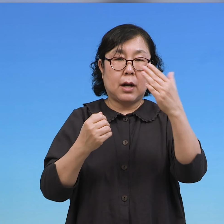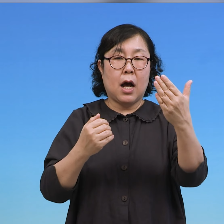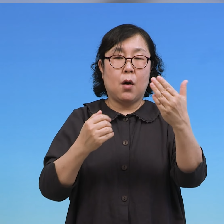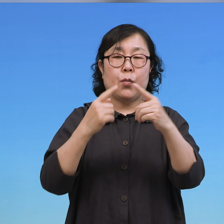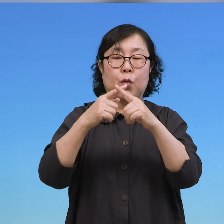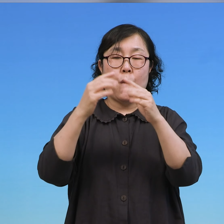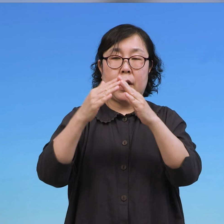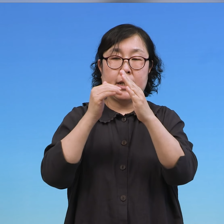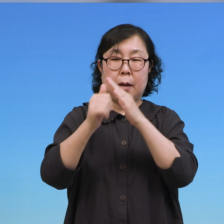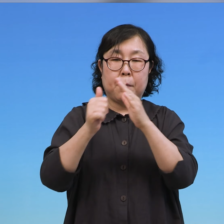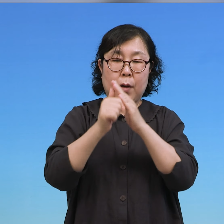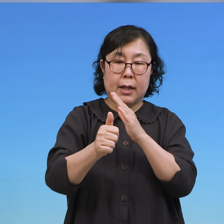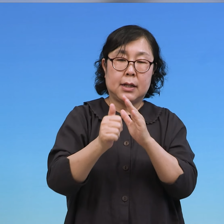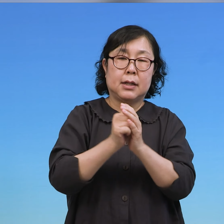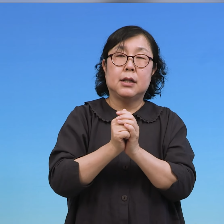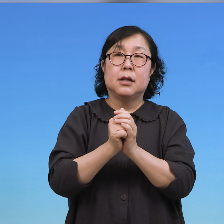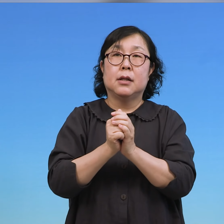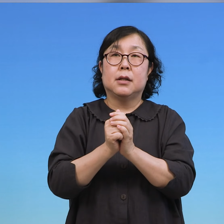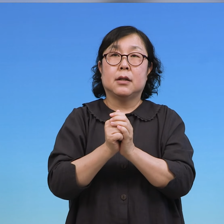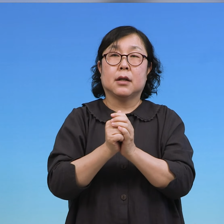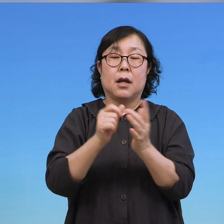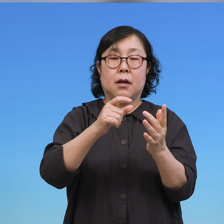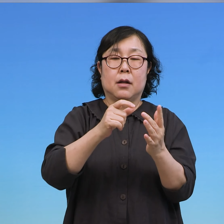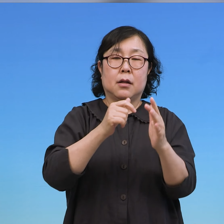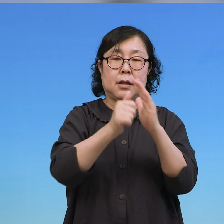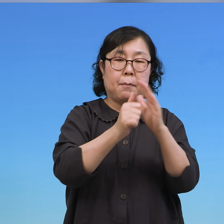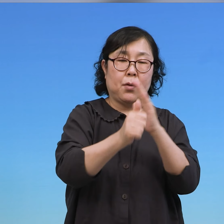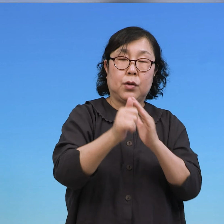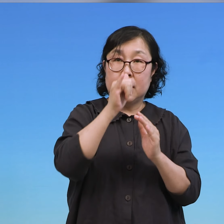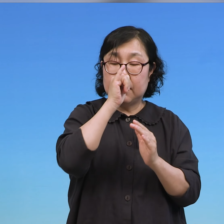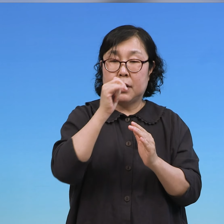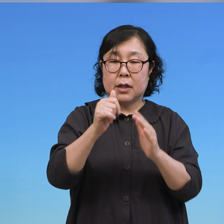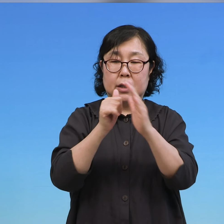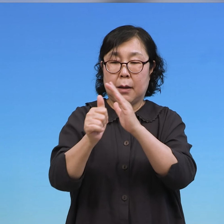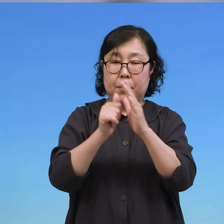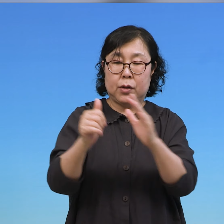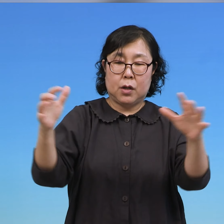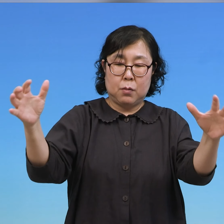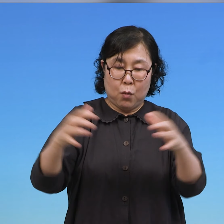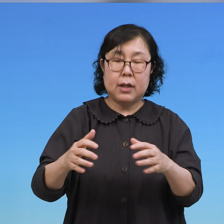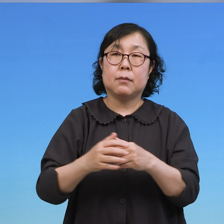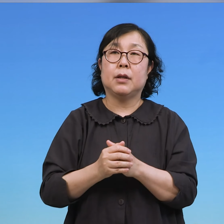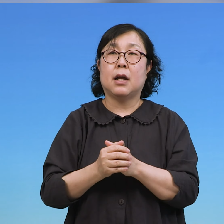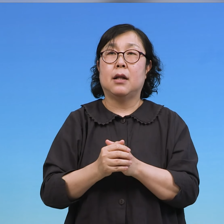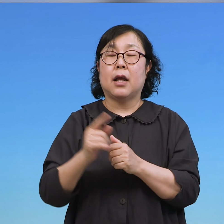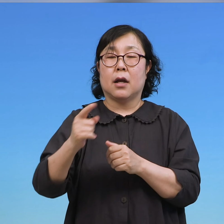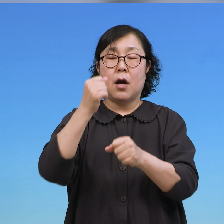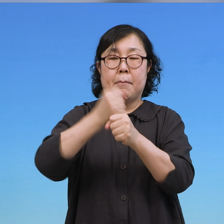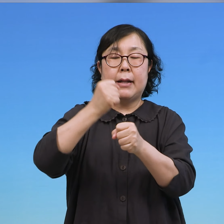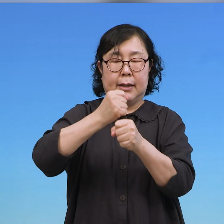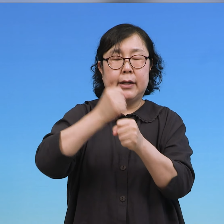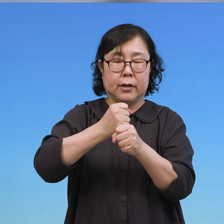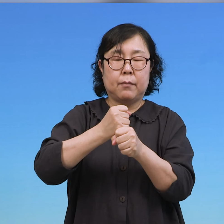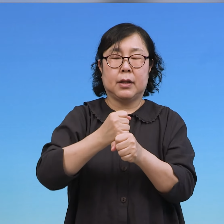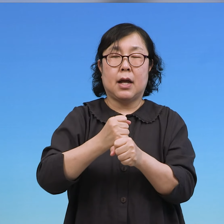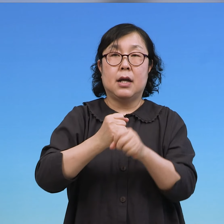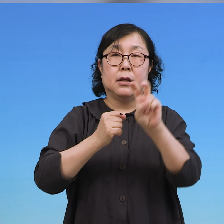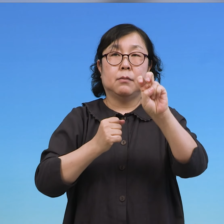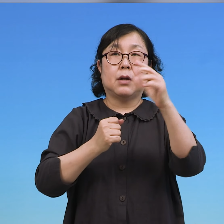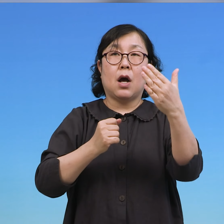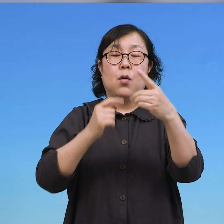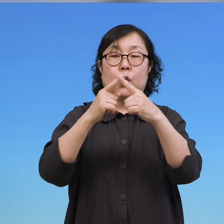29교회를 대표하는 몇 분의 그 대의원이 있거든요. 바로 그 대의원을 소집했습니다. 반드시 만들 거예요.